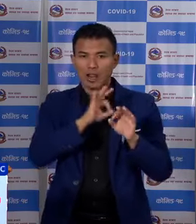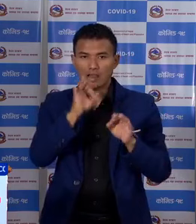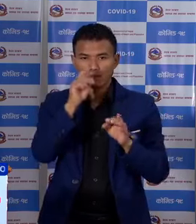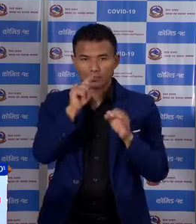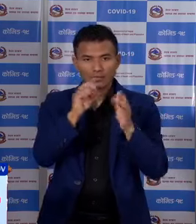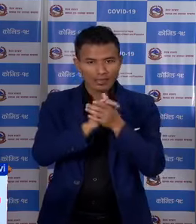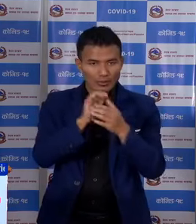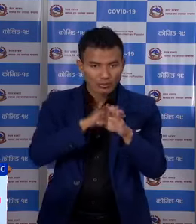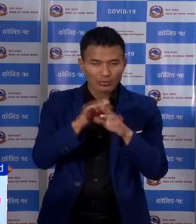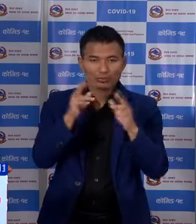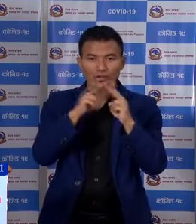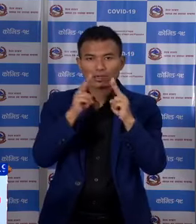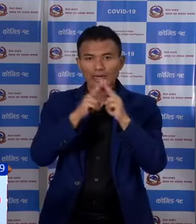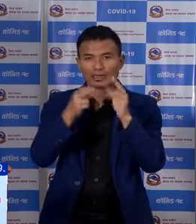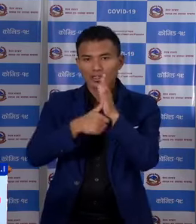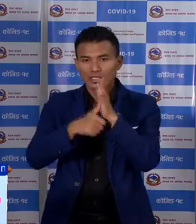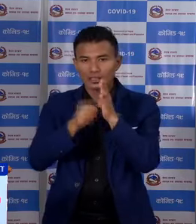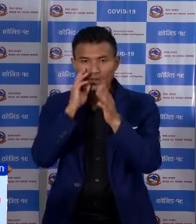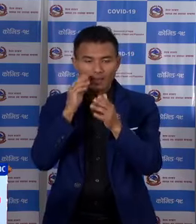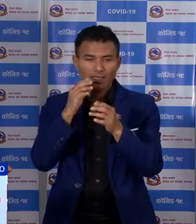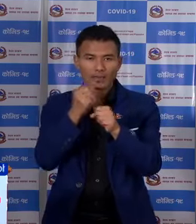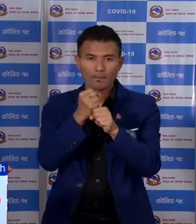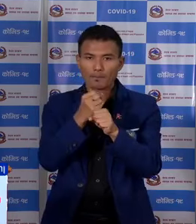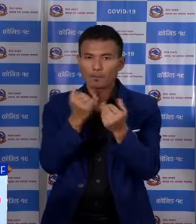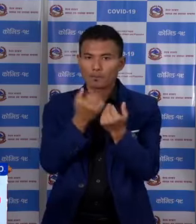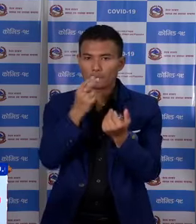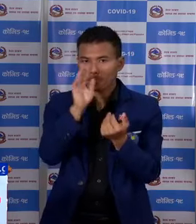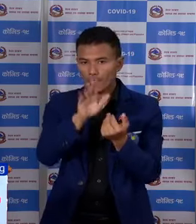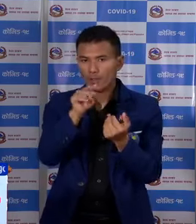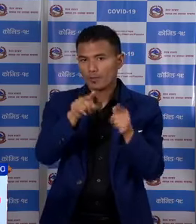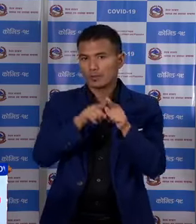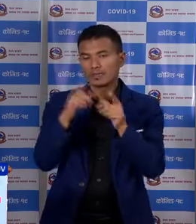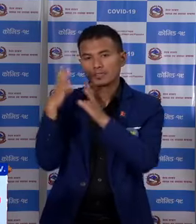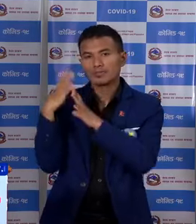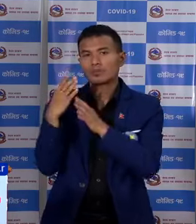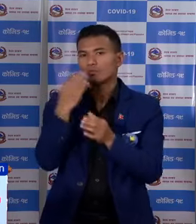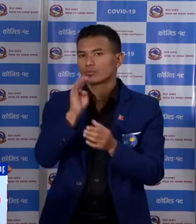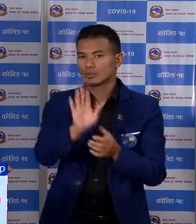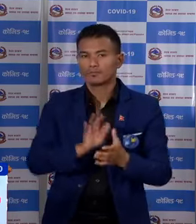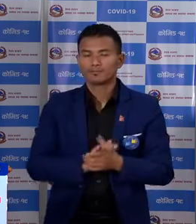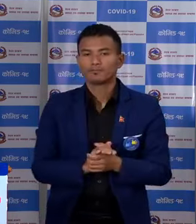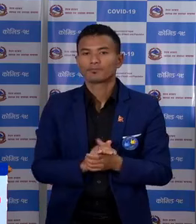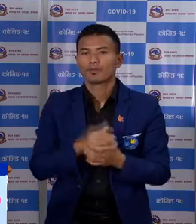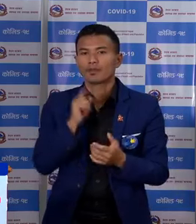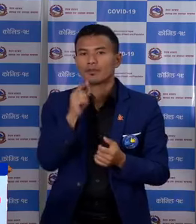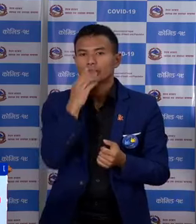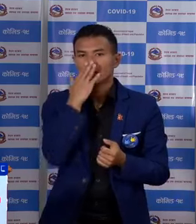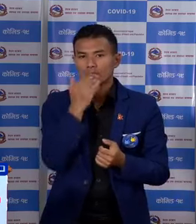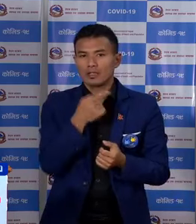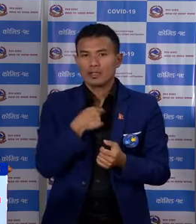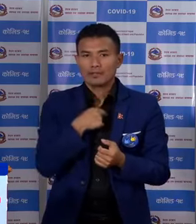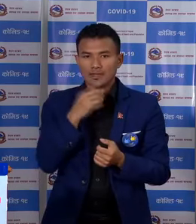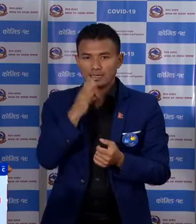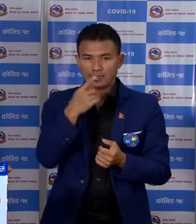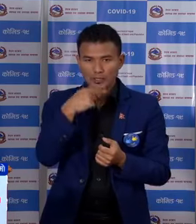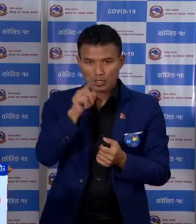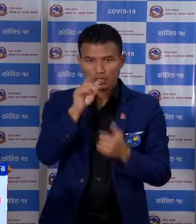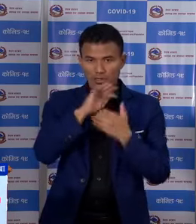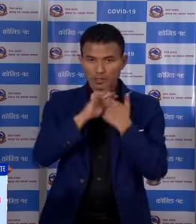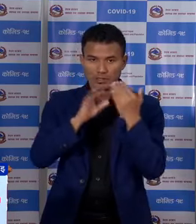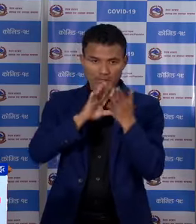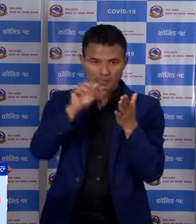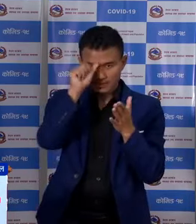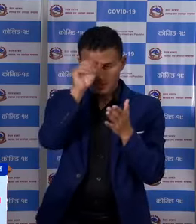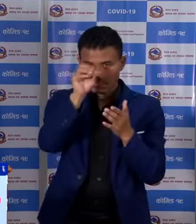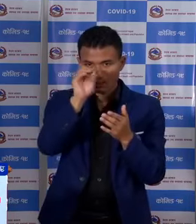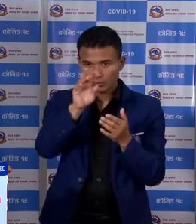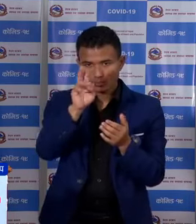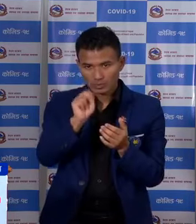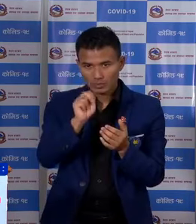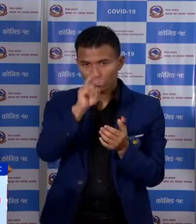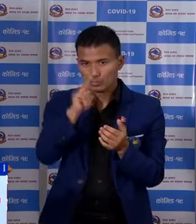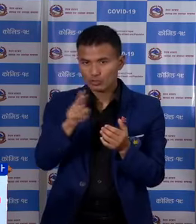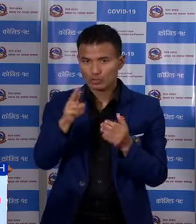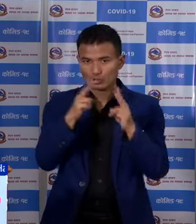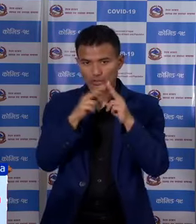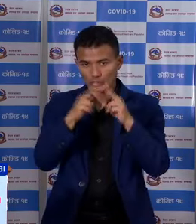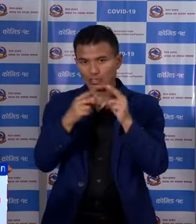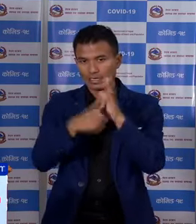जो